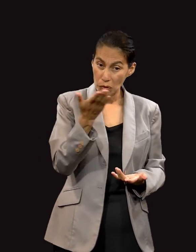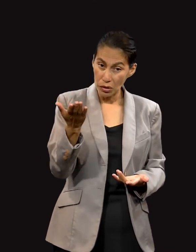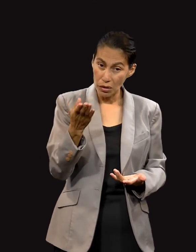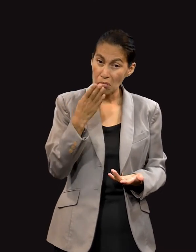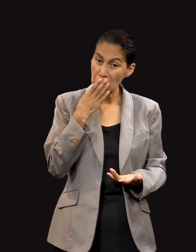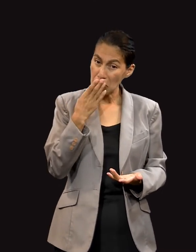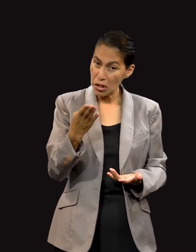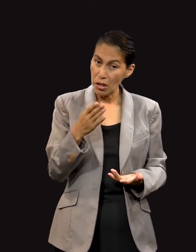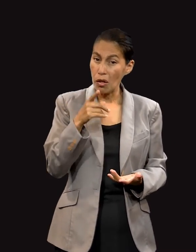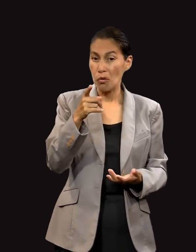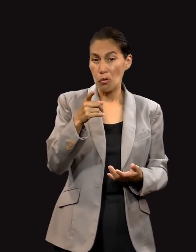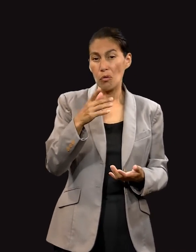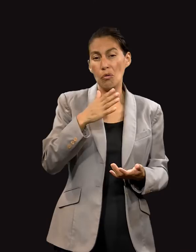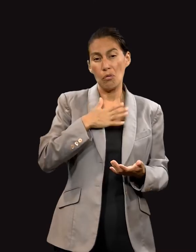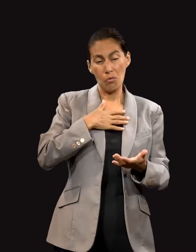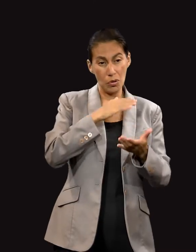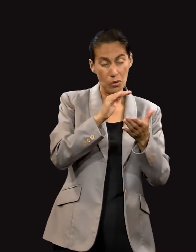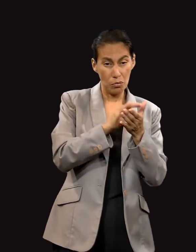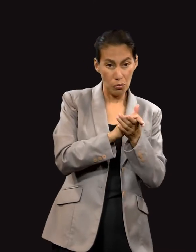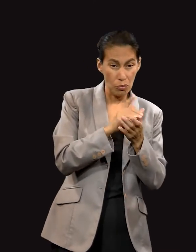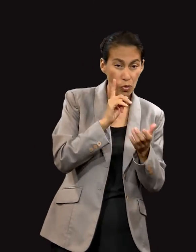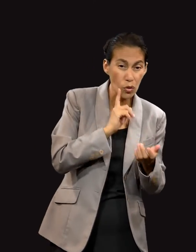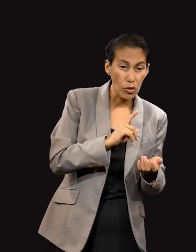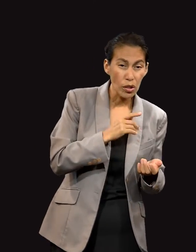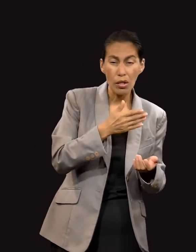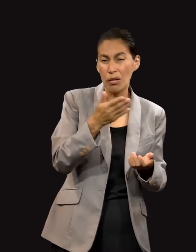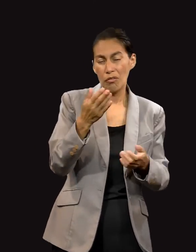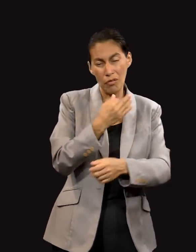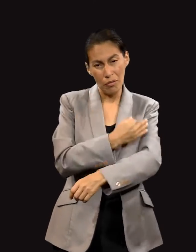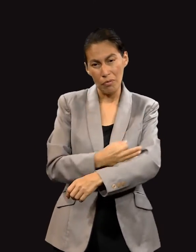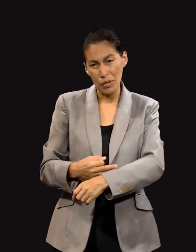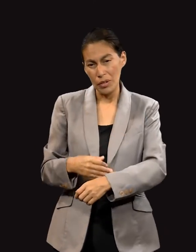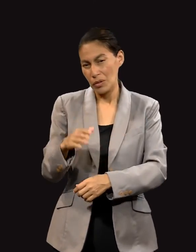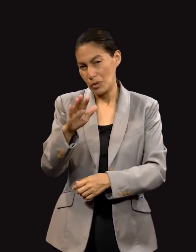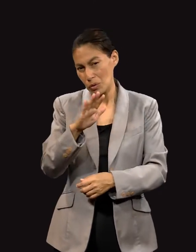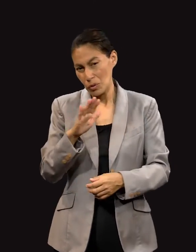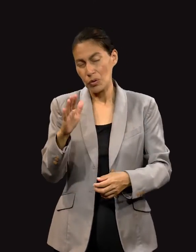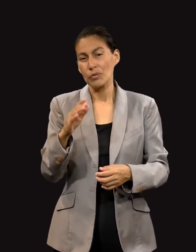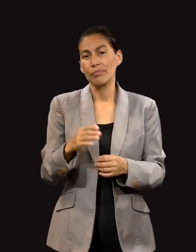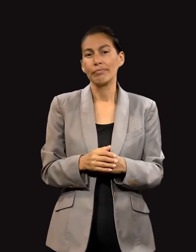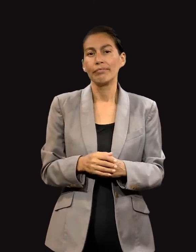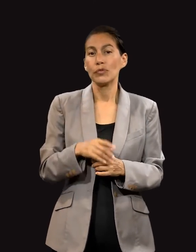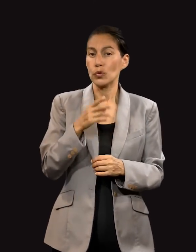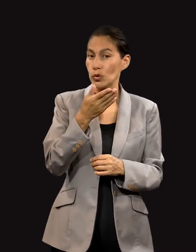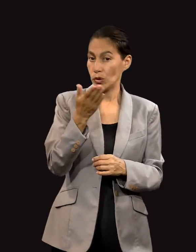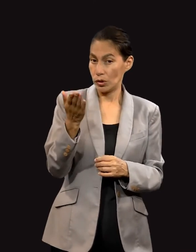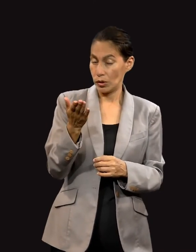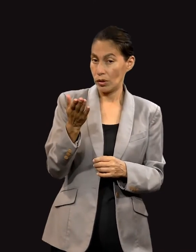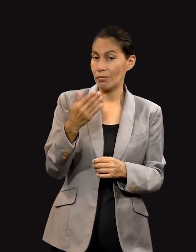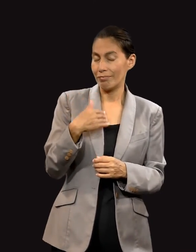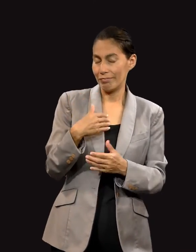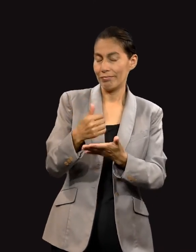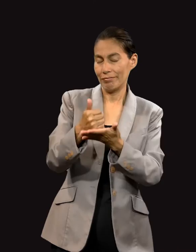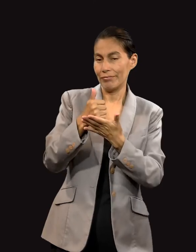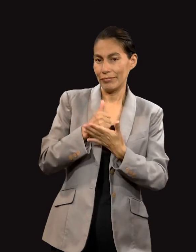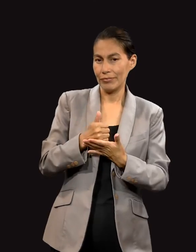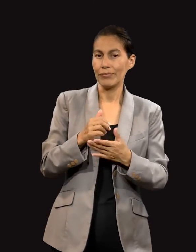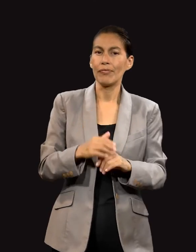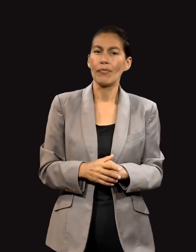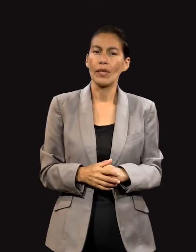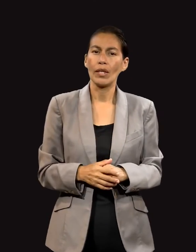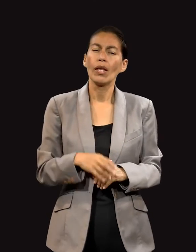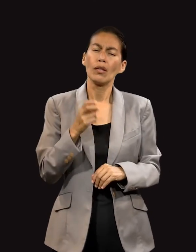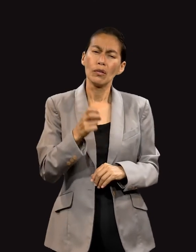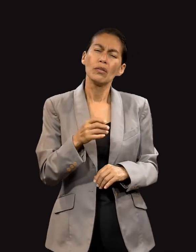importa que ustedes estén bien, tú y mi esposa y pues toda la familia. De esa forma me pueden ayudar. Entonces, pues